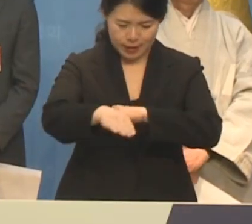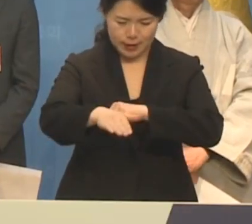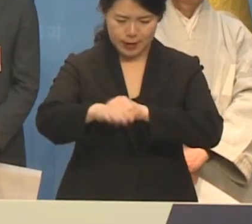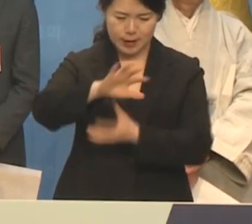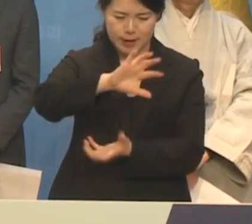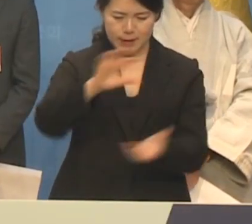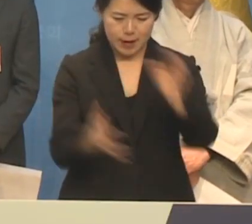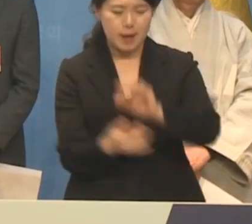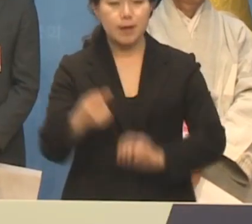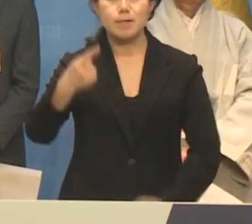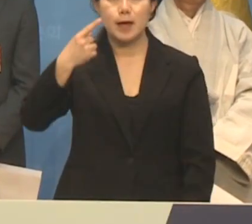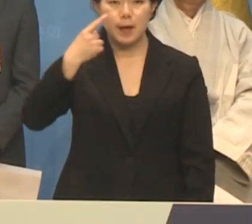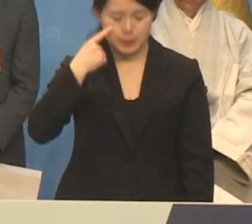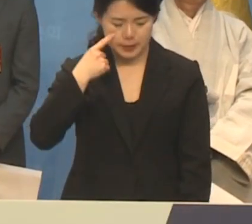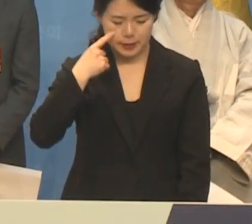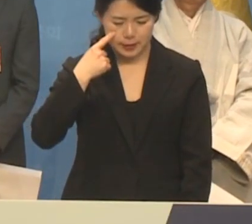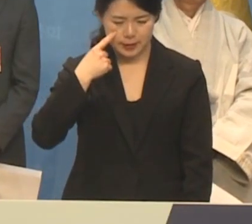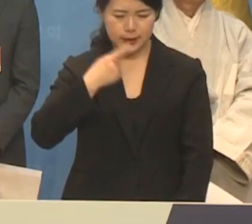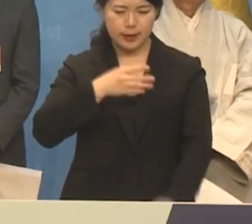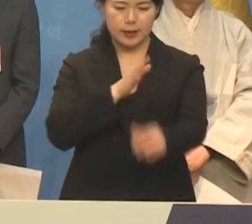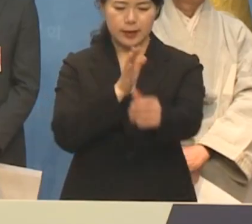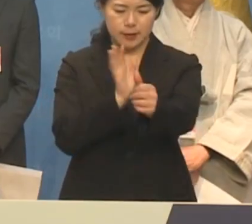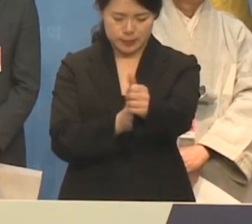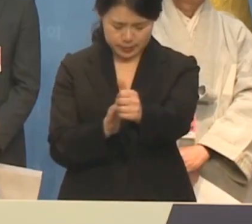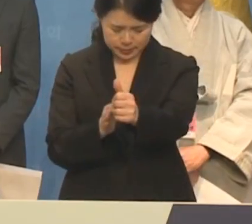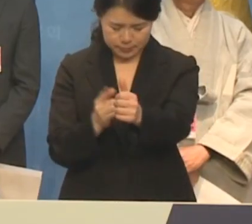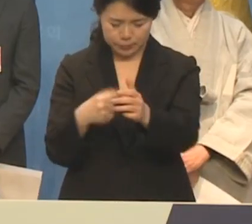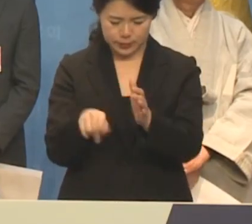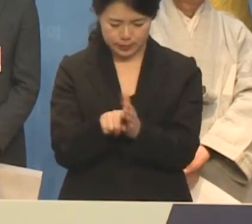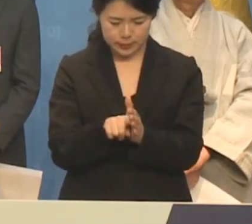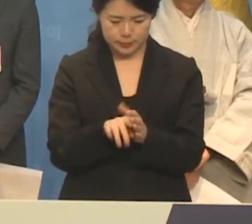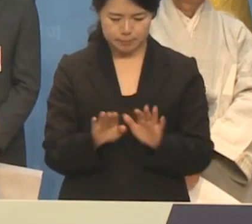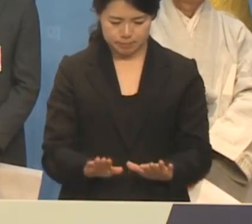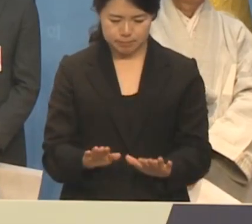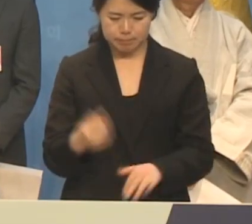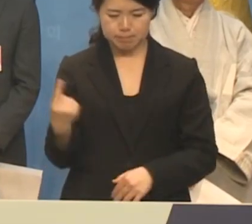갈아엎읍시다. 이런 호소를 하려고 지금